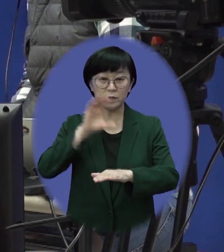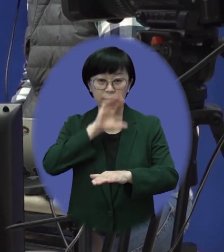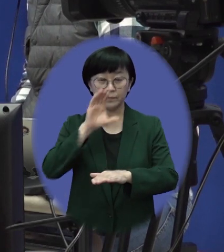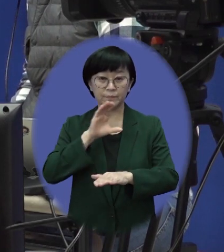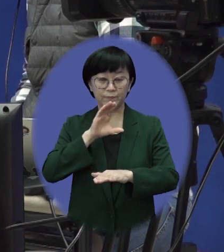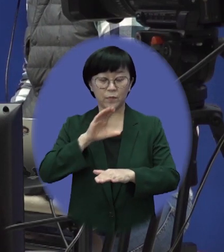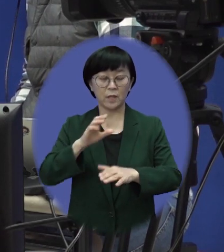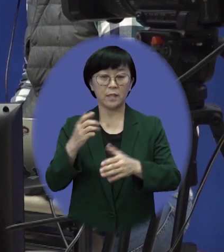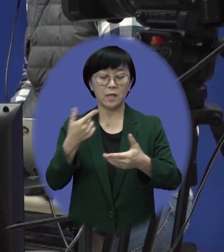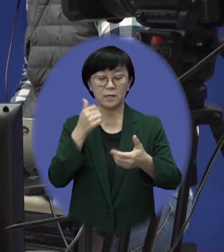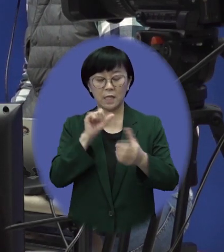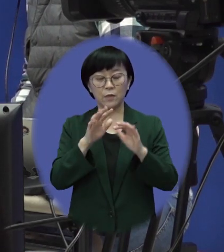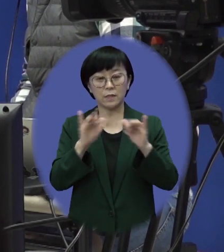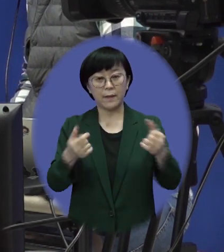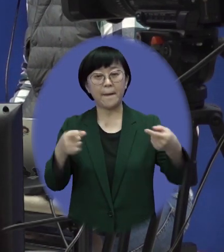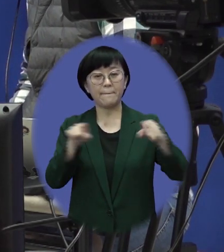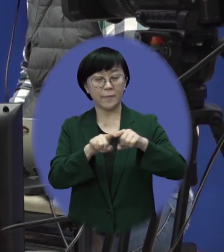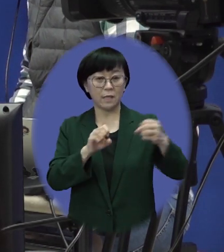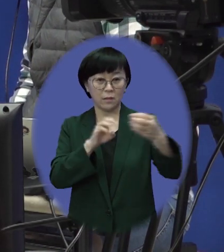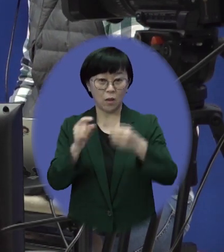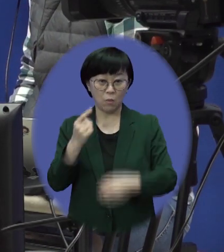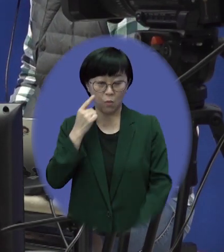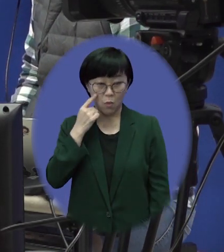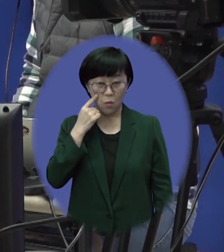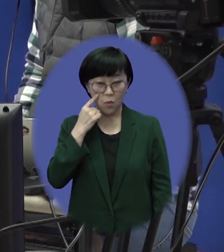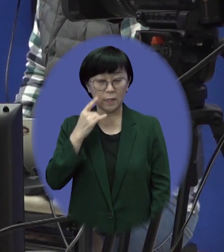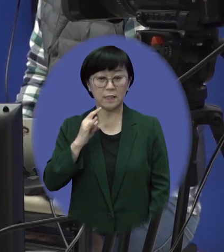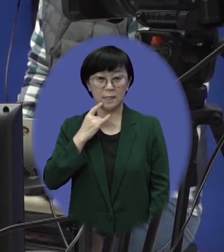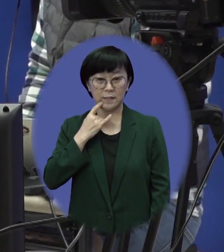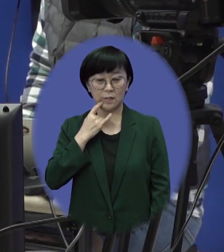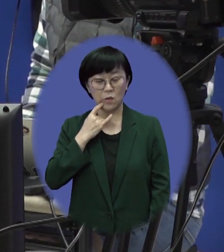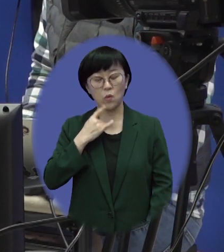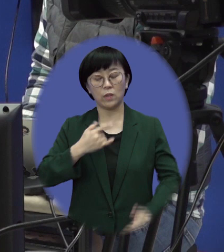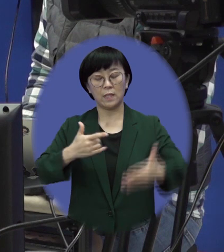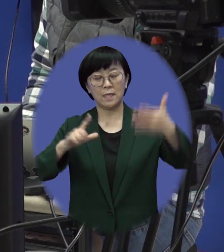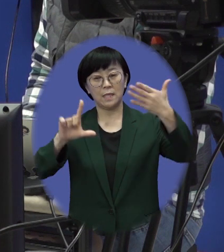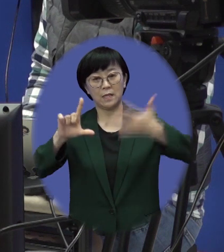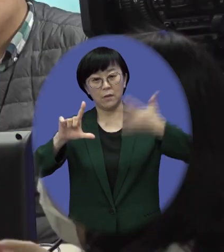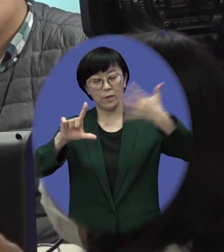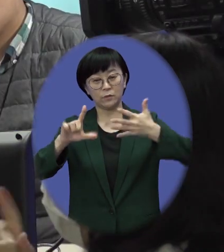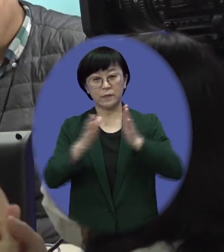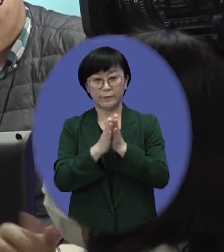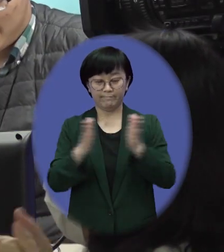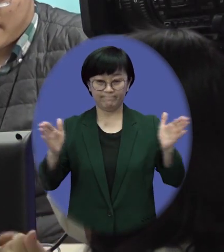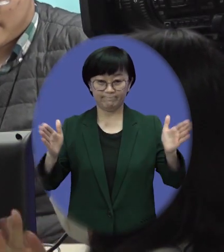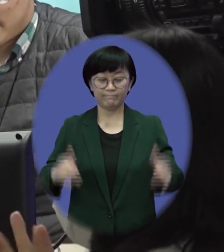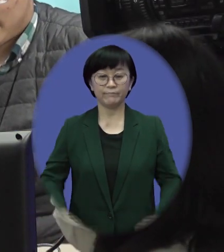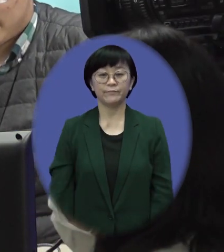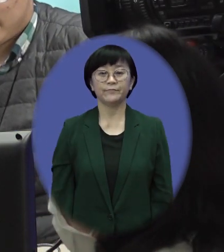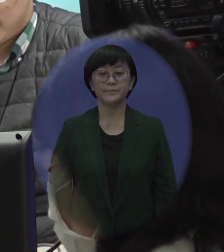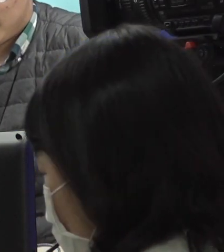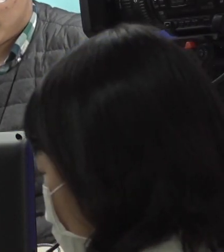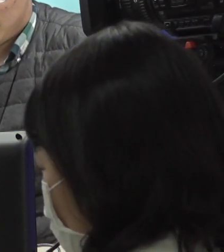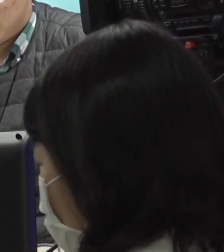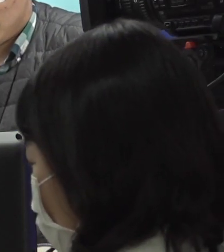전 미리 연습해보고 MC와 함께 합을 맞춰보는 이은영 앵커. 곧 라이브 방송이 시작됩니다.